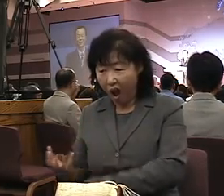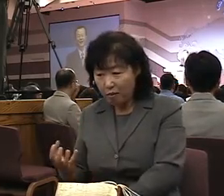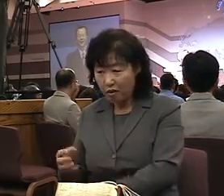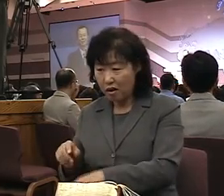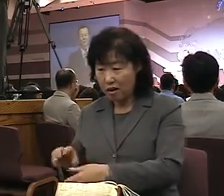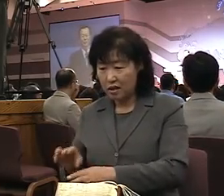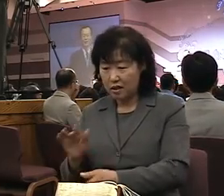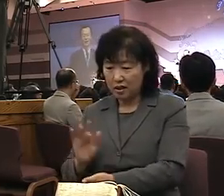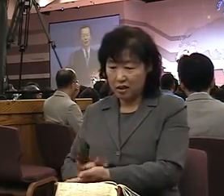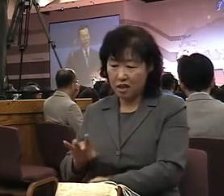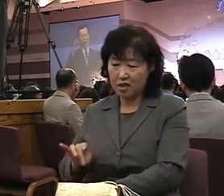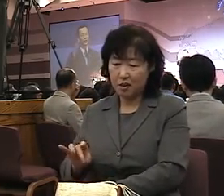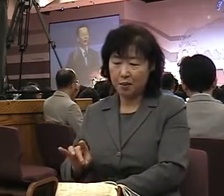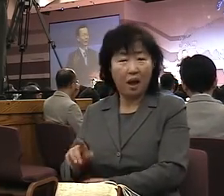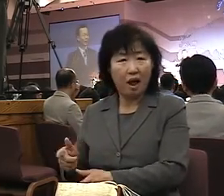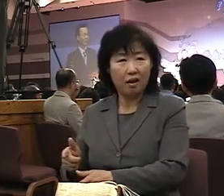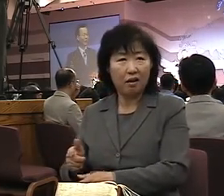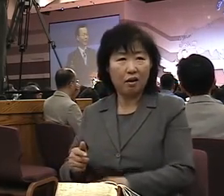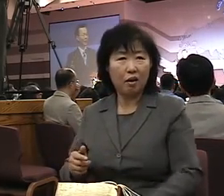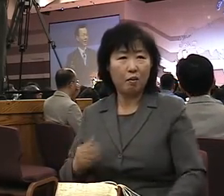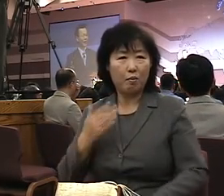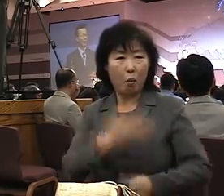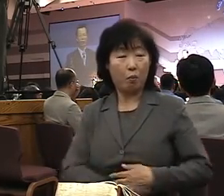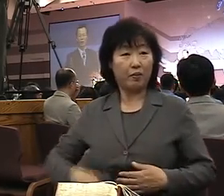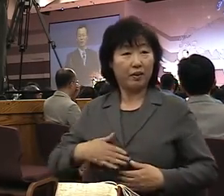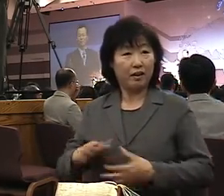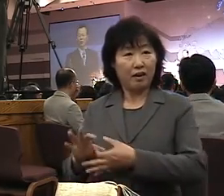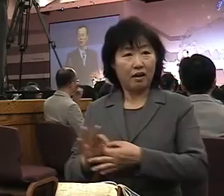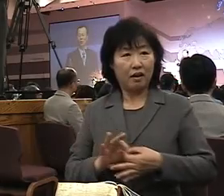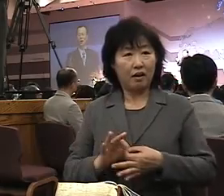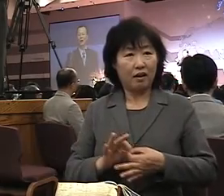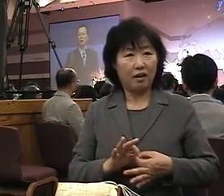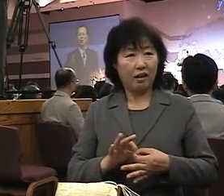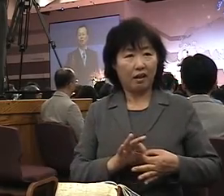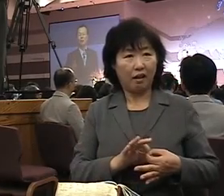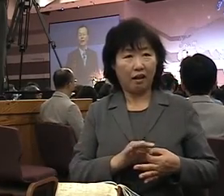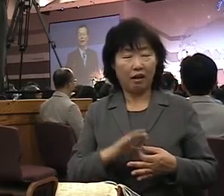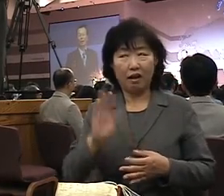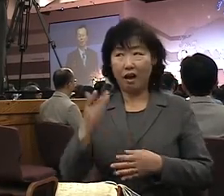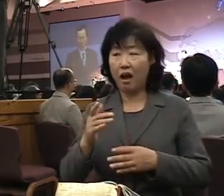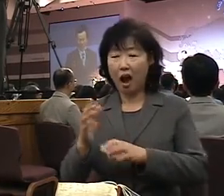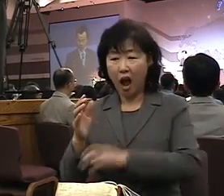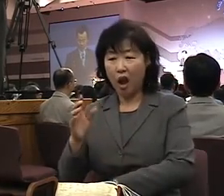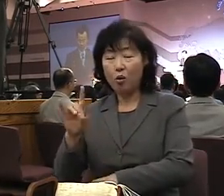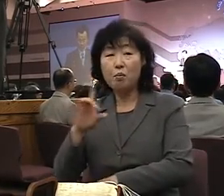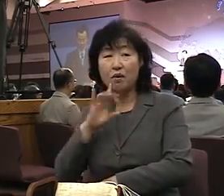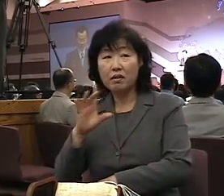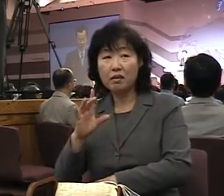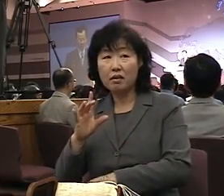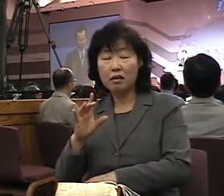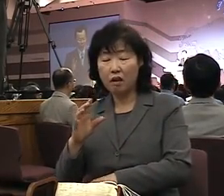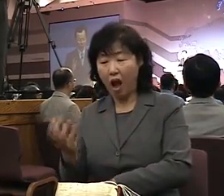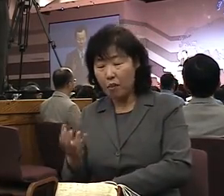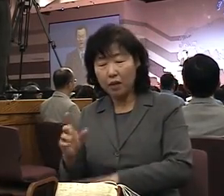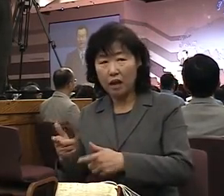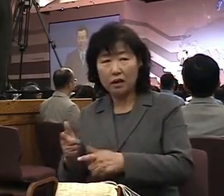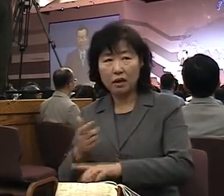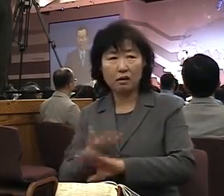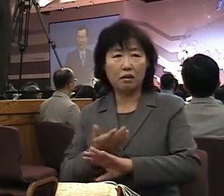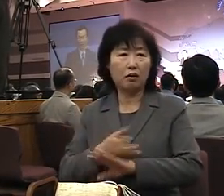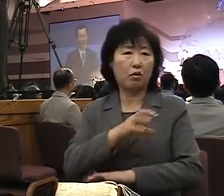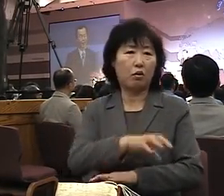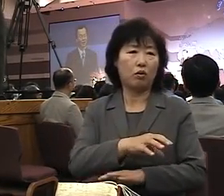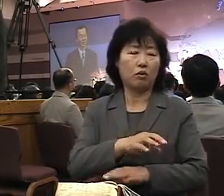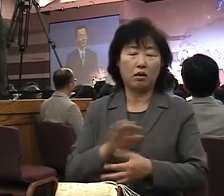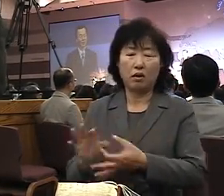물어보니까 몸이 연결됐기 때문에 한 곳이 아프면 결국 한 곳만 아픈 것이